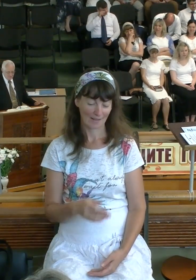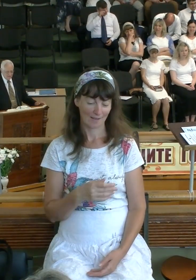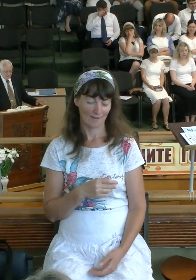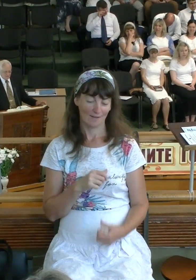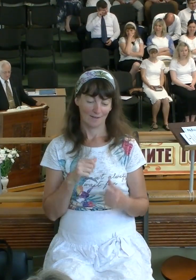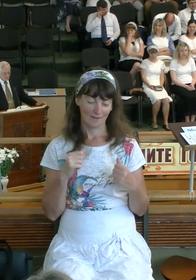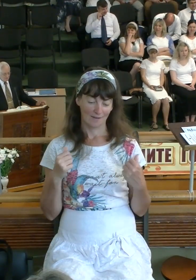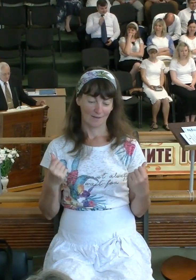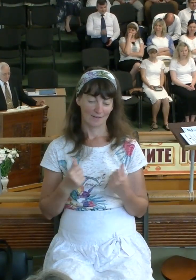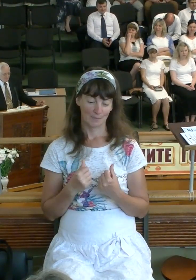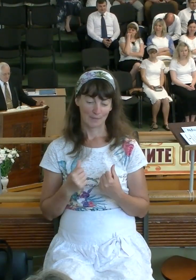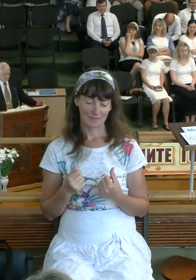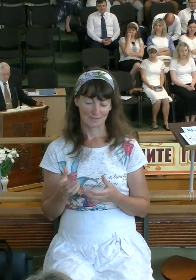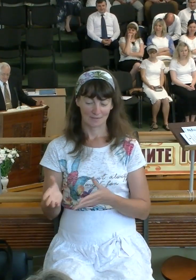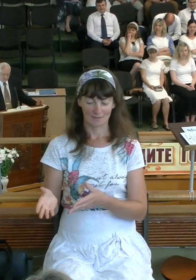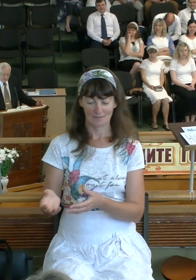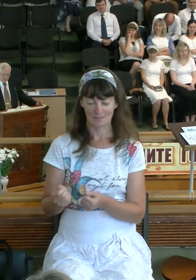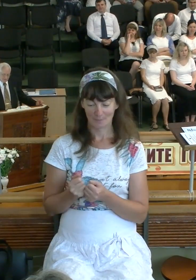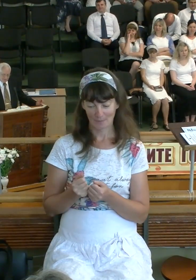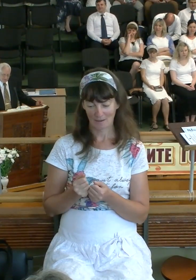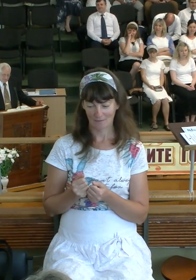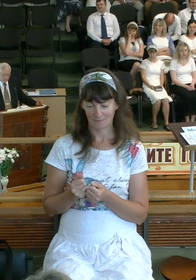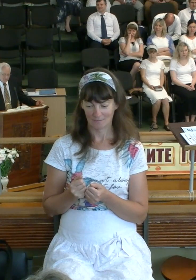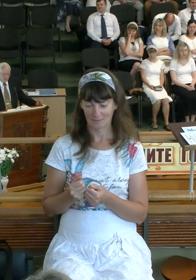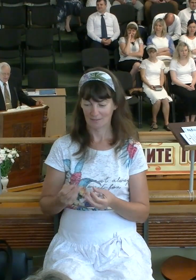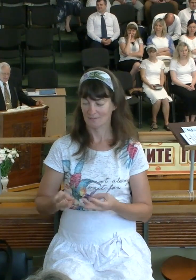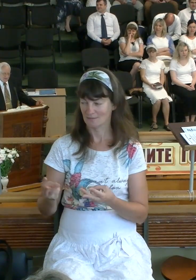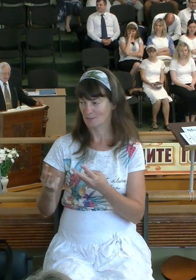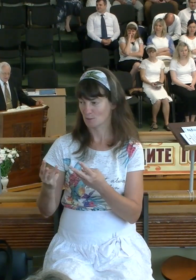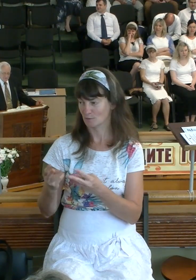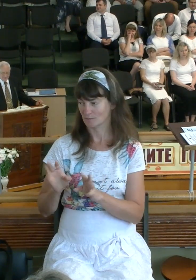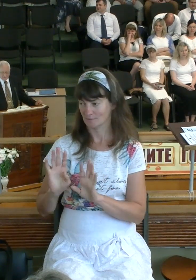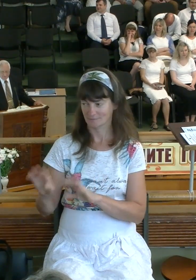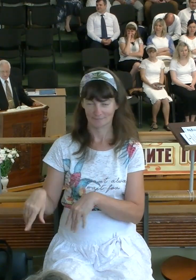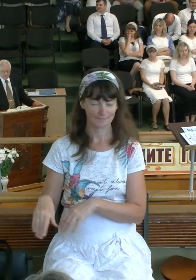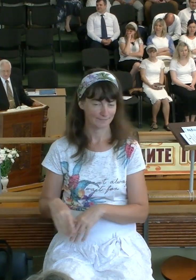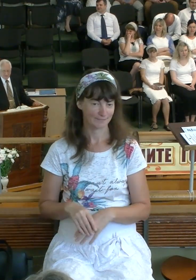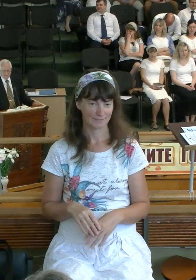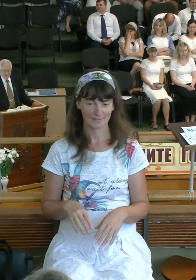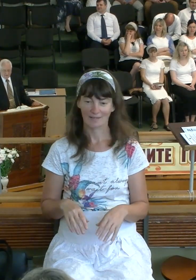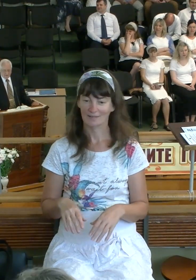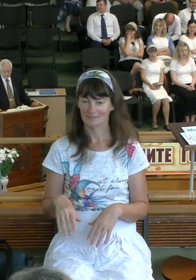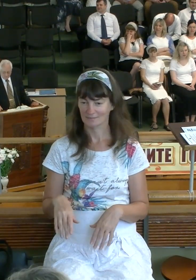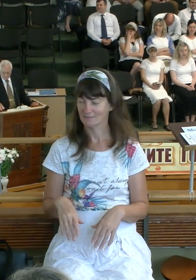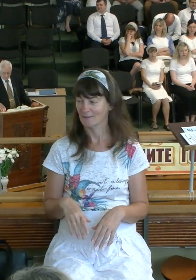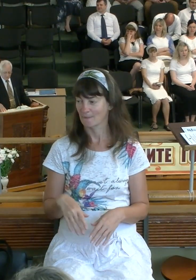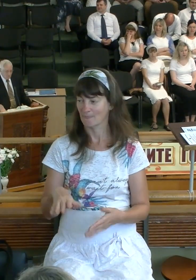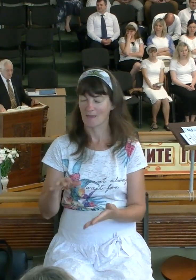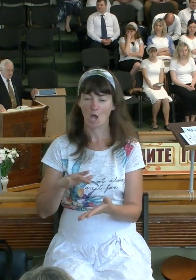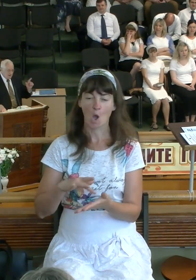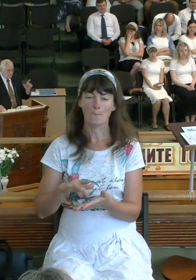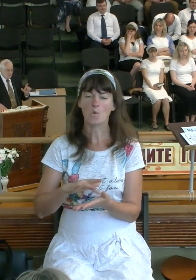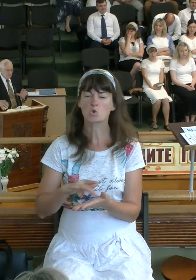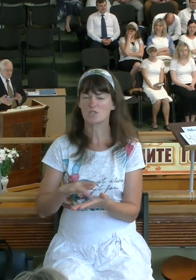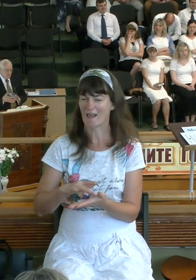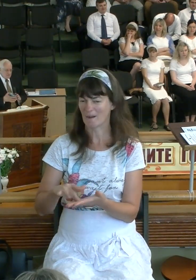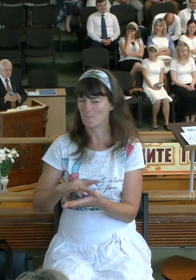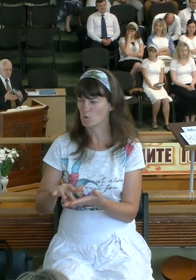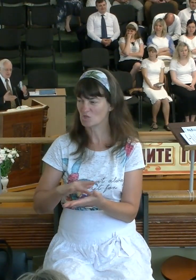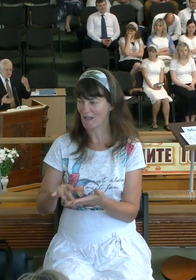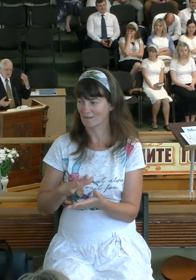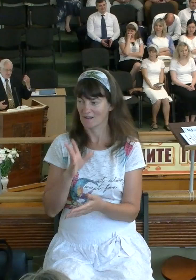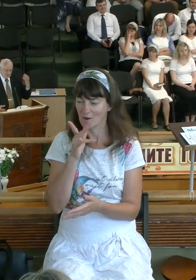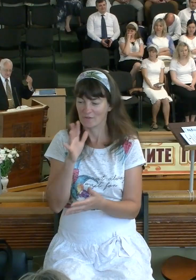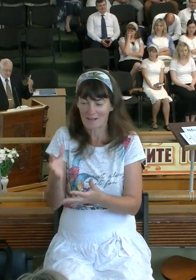там, сожгу, мусор сдадим. Друзья дорогие, но там